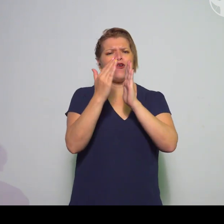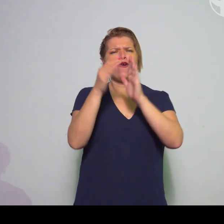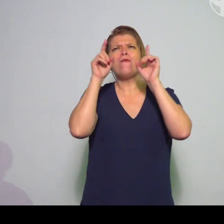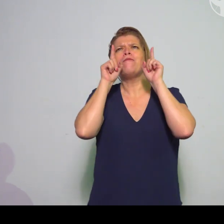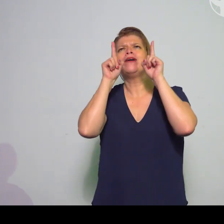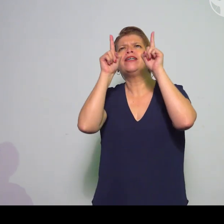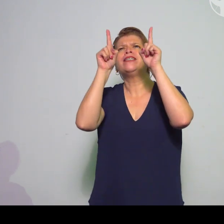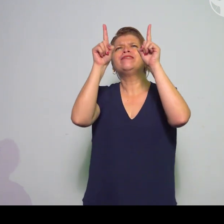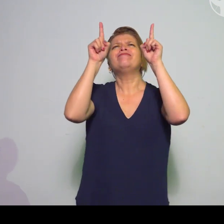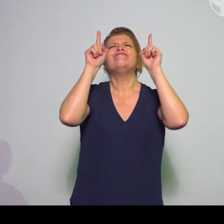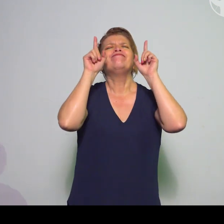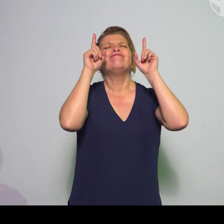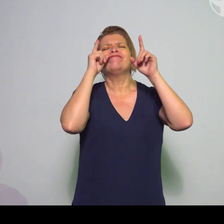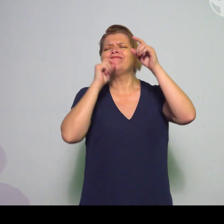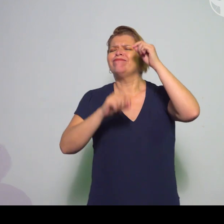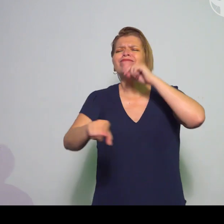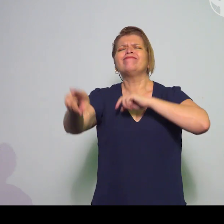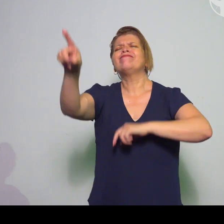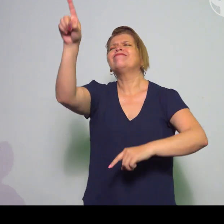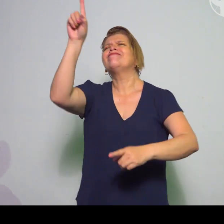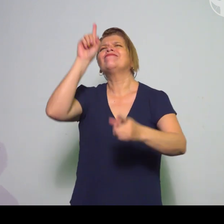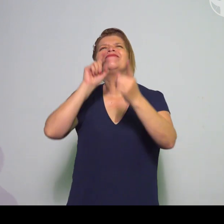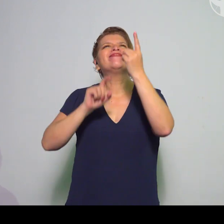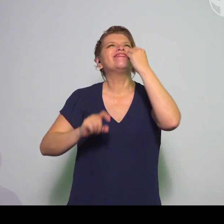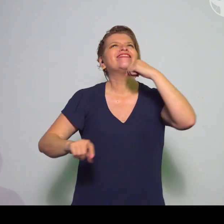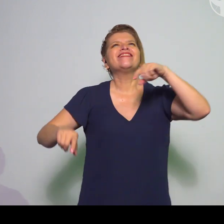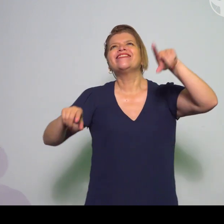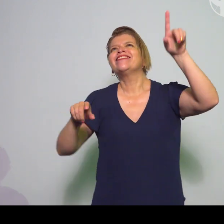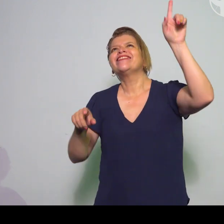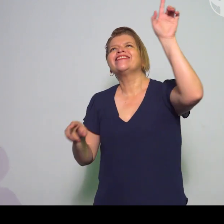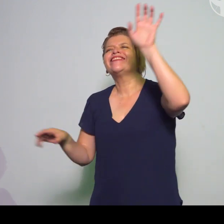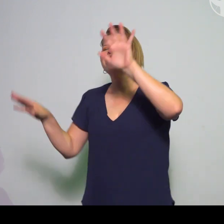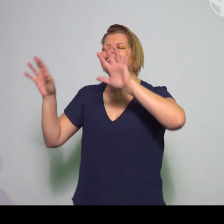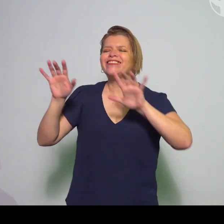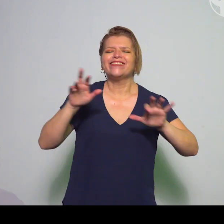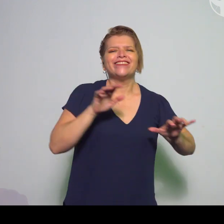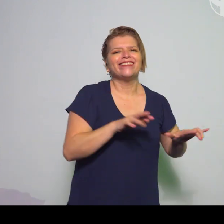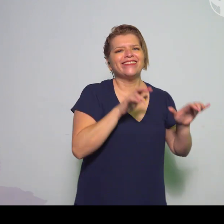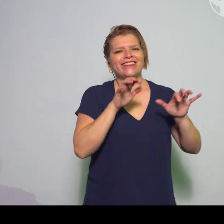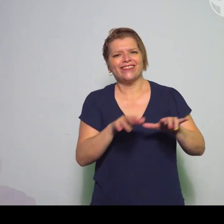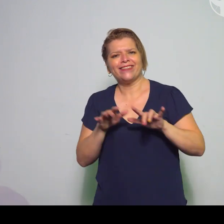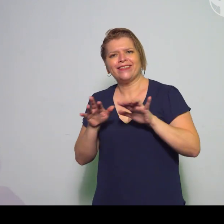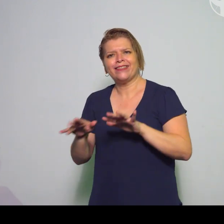Nada se compara a ti, mi Dios,